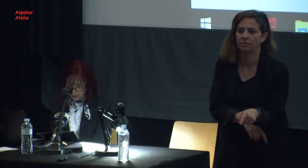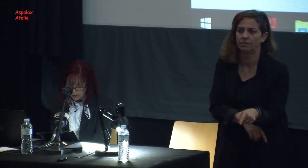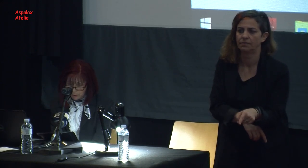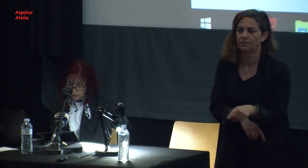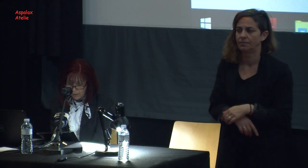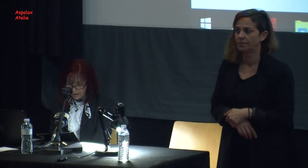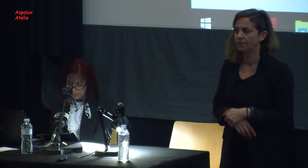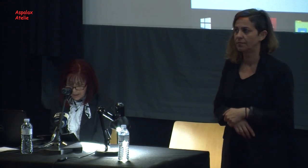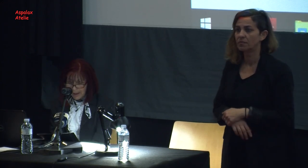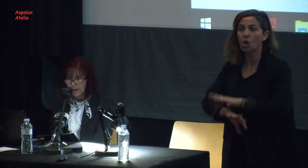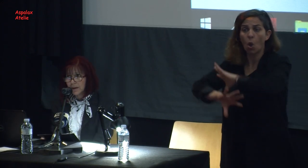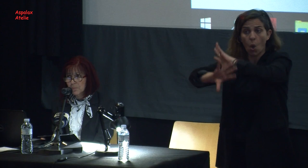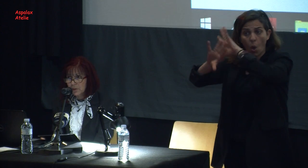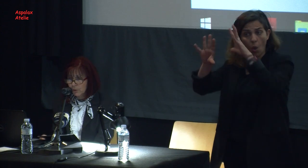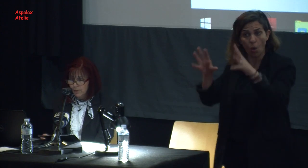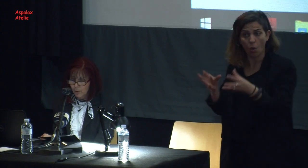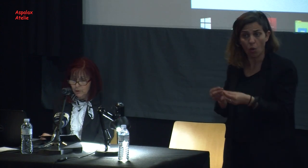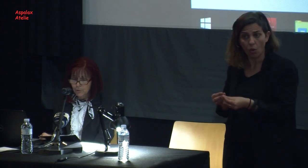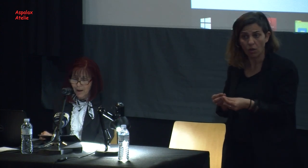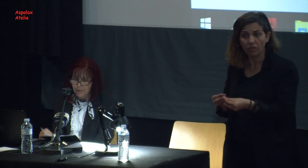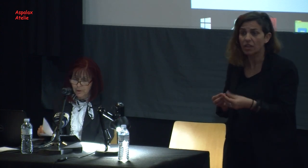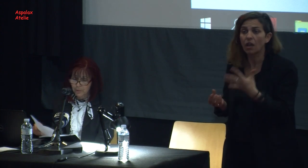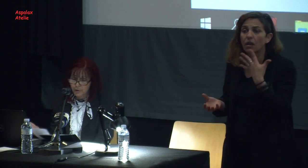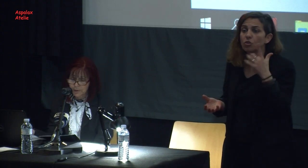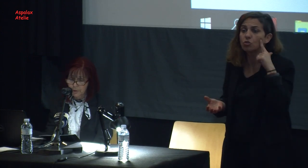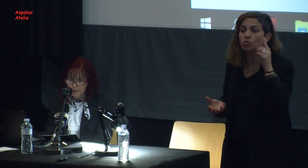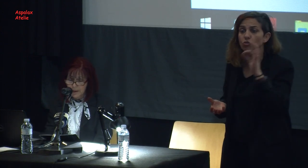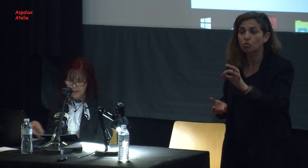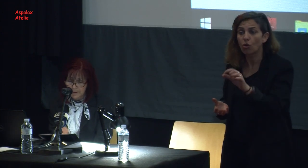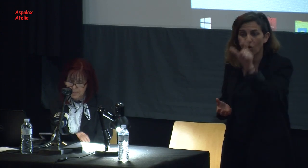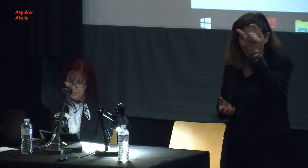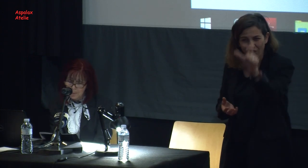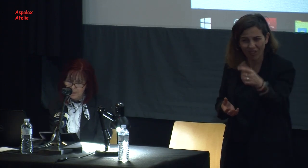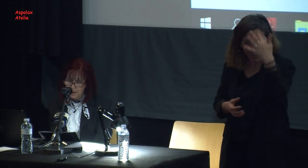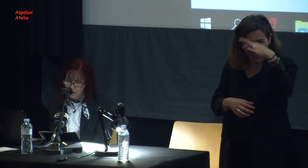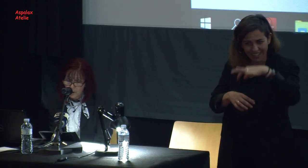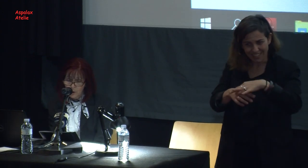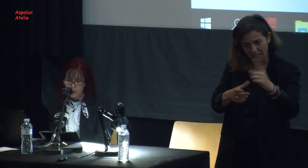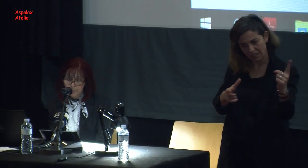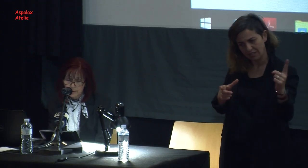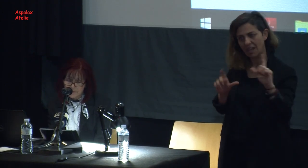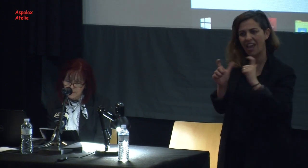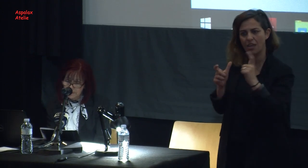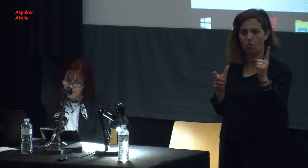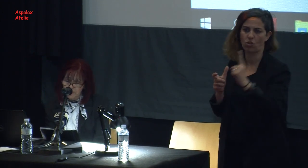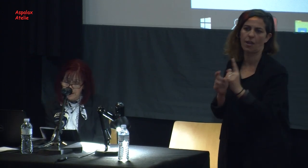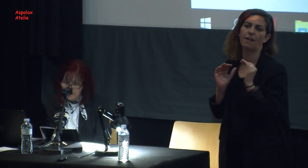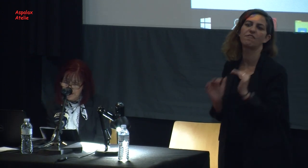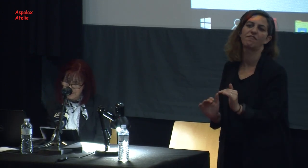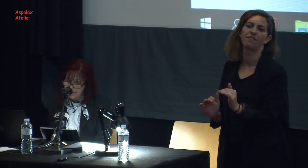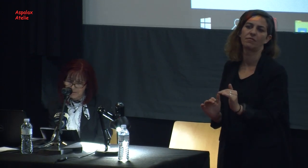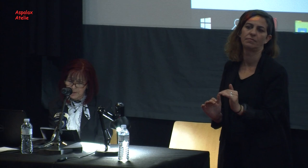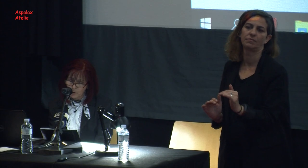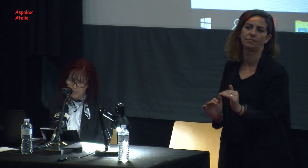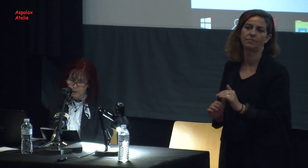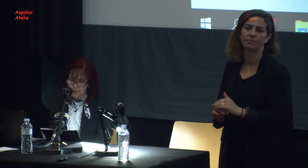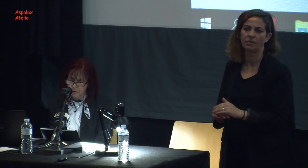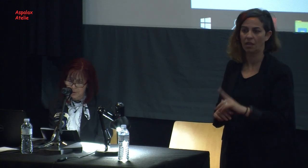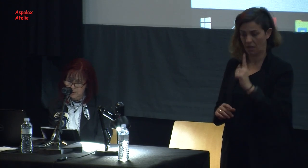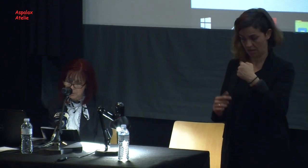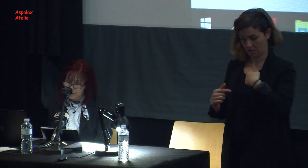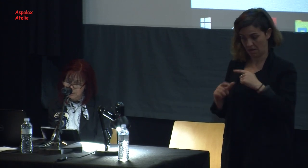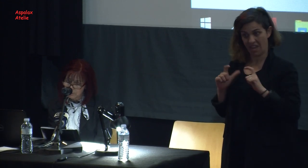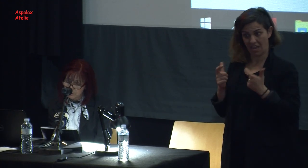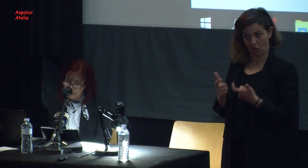του. Και όλα αυτά για να μείνει ο δικός του άνθρωπος στην οικογένεια. Ο φροντιστής στην οικογένεια αναλαμβάνει όχι μόνο